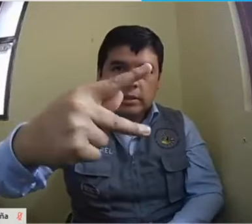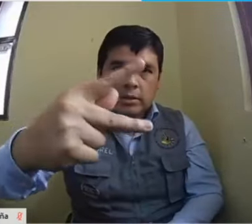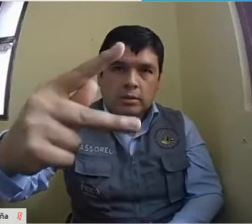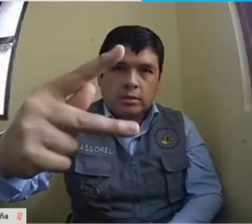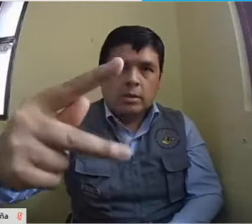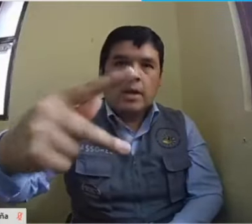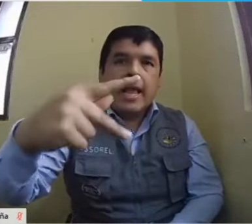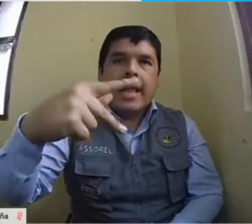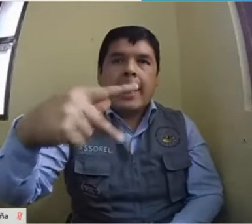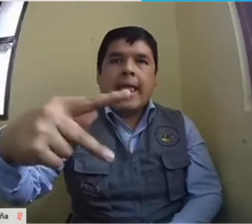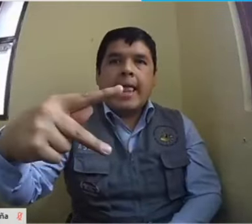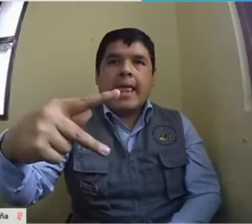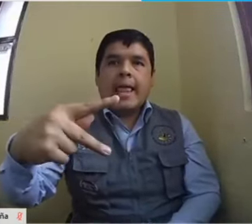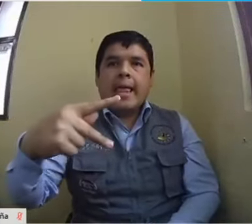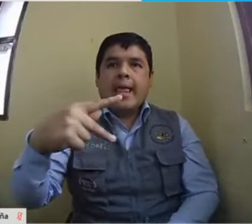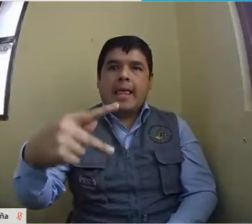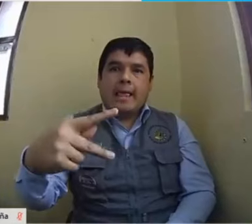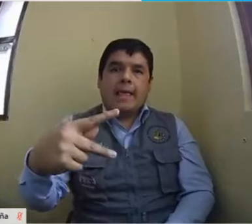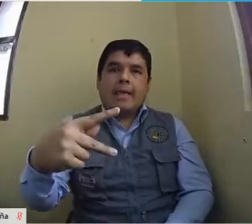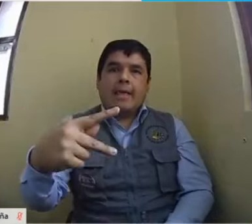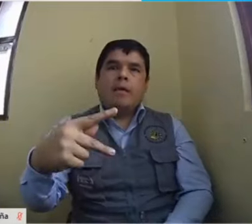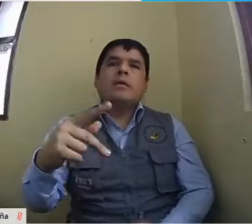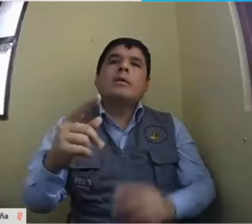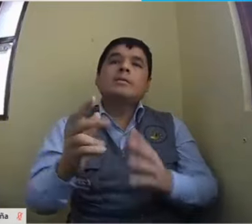Tiene que verse el pulgar, precisa Ronald.